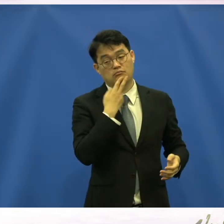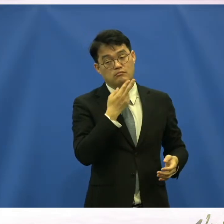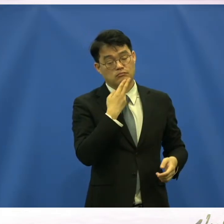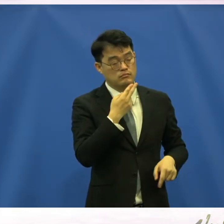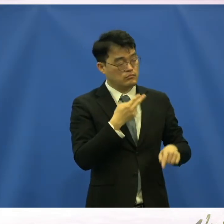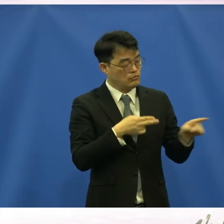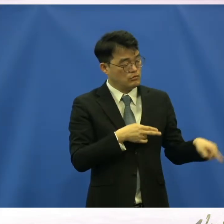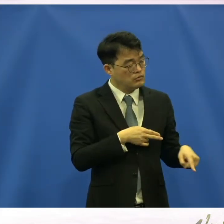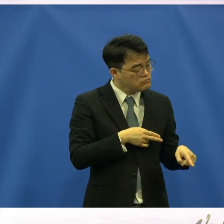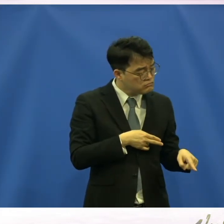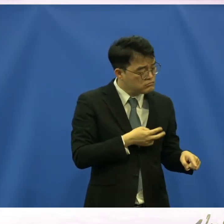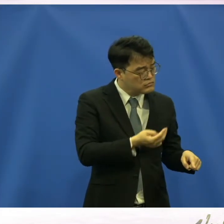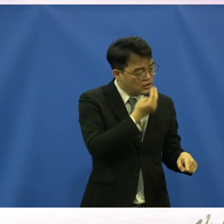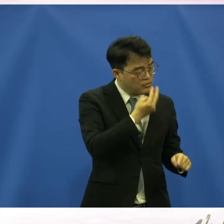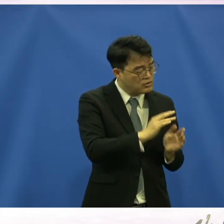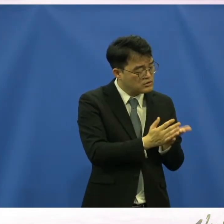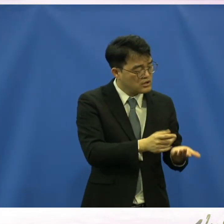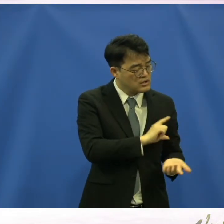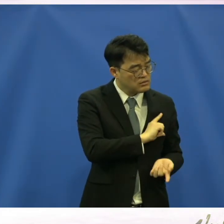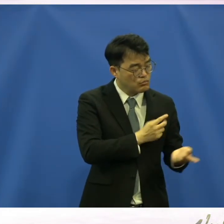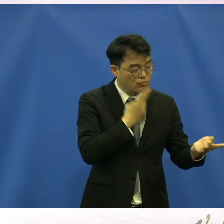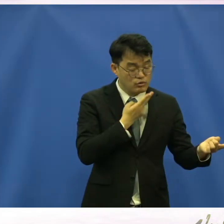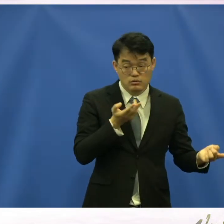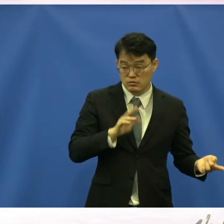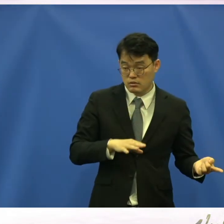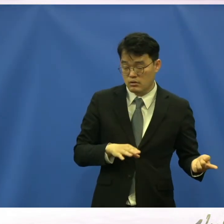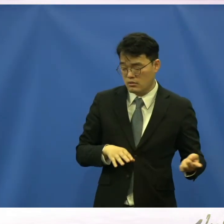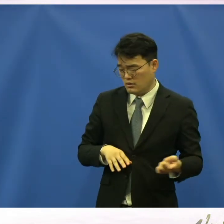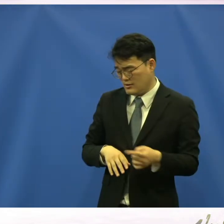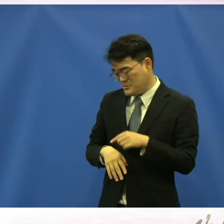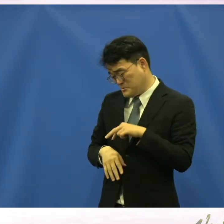기록도 없어. 이름이 없어. 새 이름을 받지 않았어.